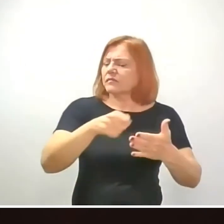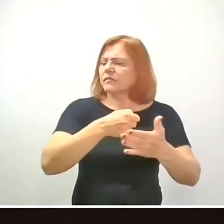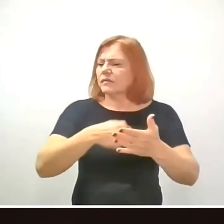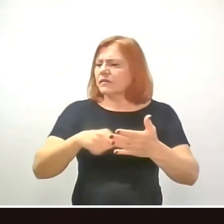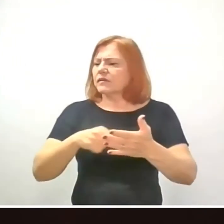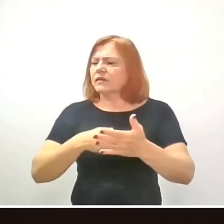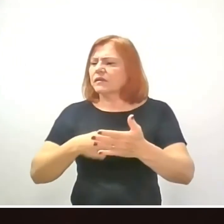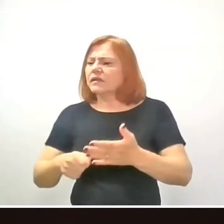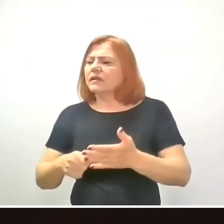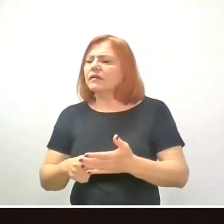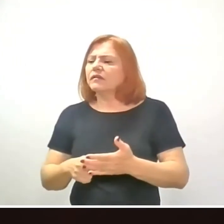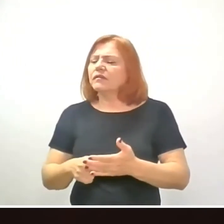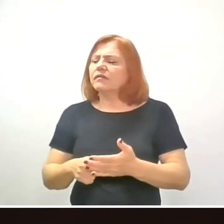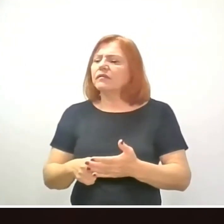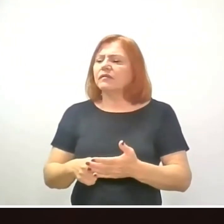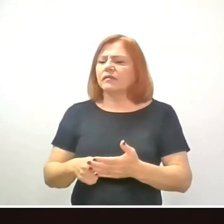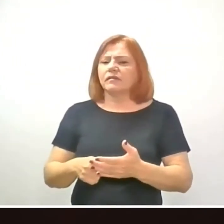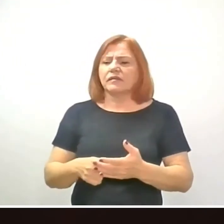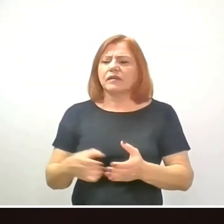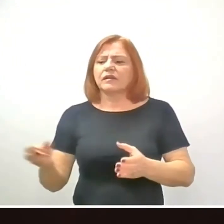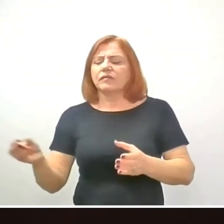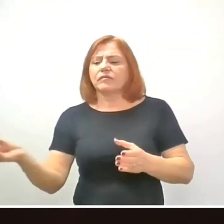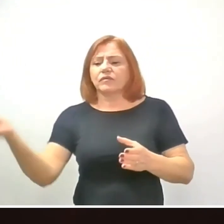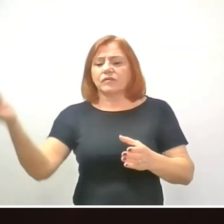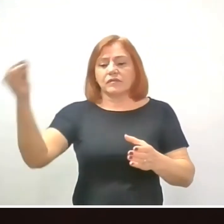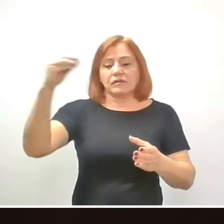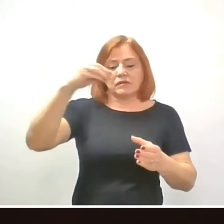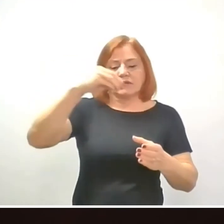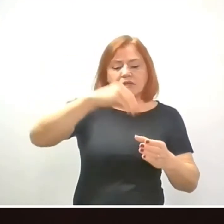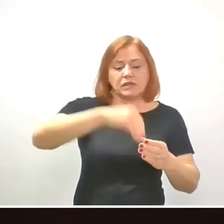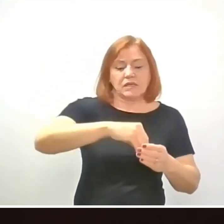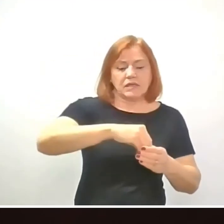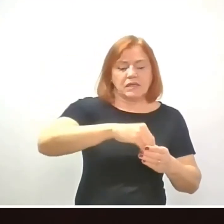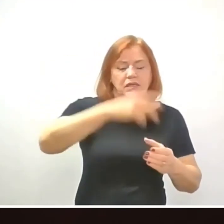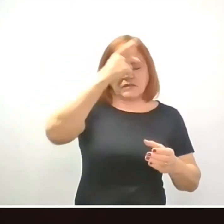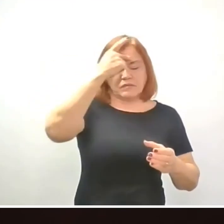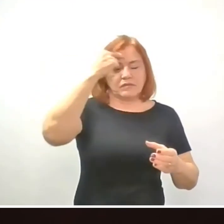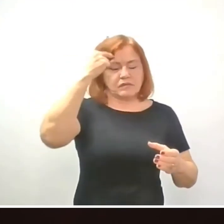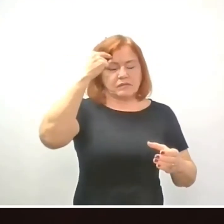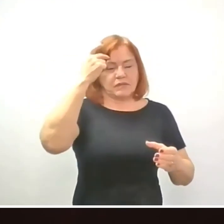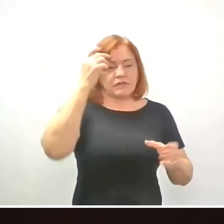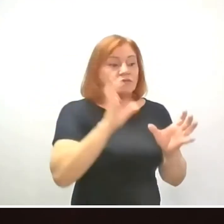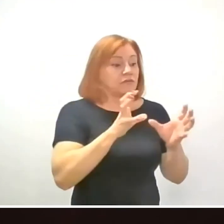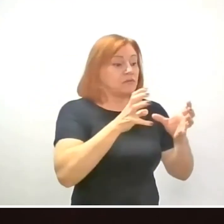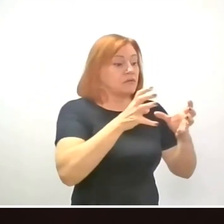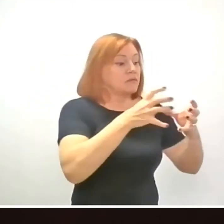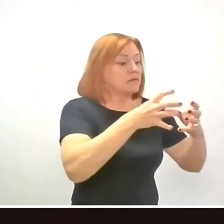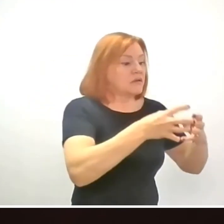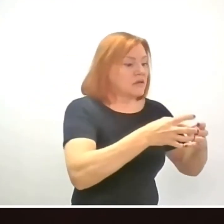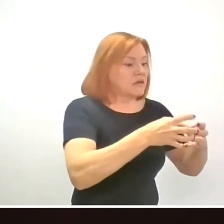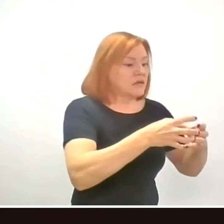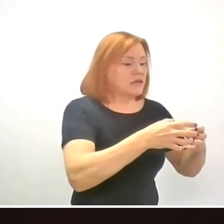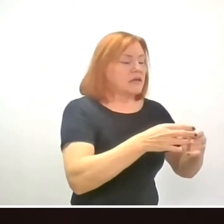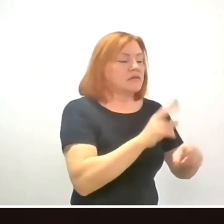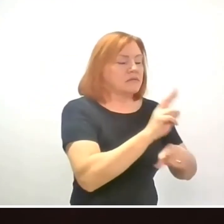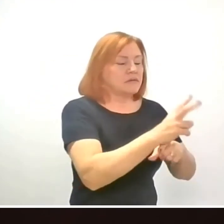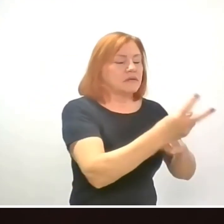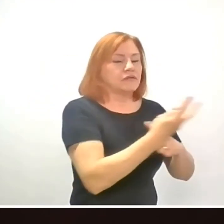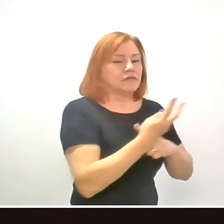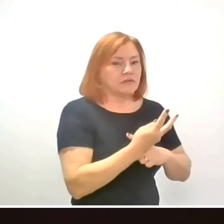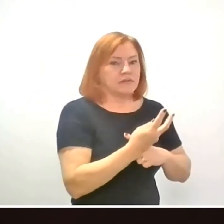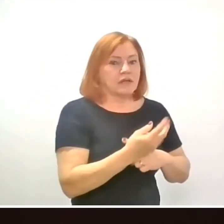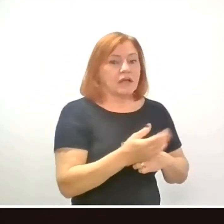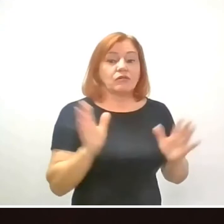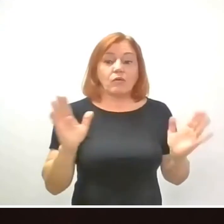A rede de cuidados está cuidando de muitas pessoas. Hoje de manhã, essas 20 pessoas ou mais, não sei quantas exatamente, essas